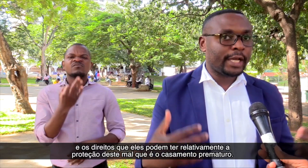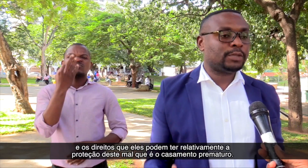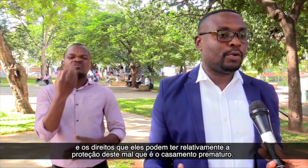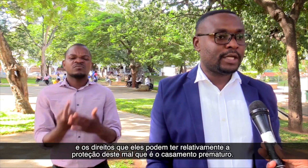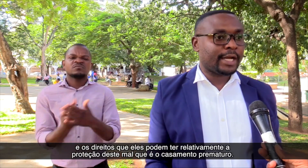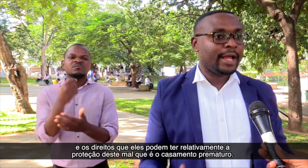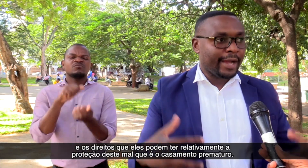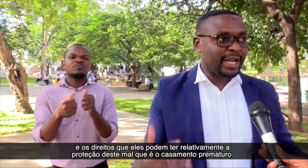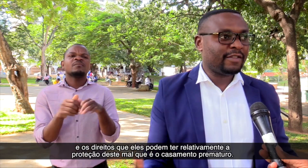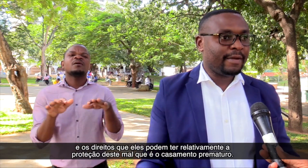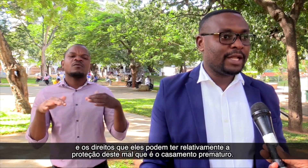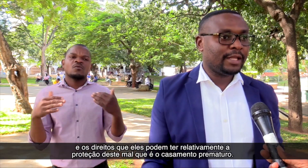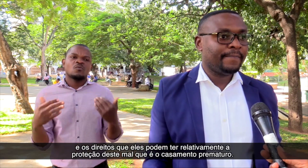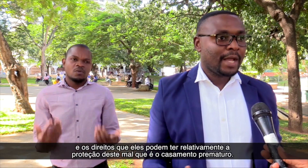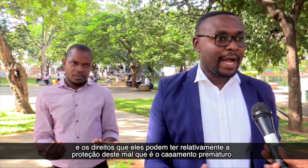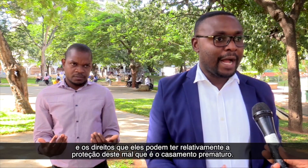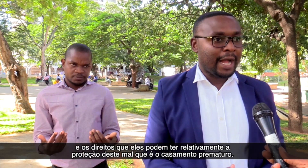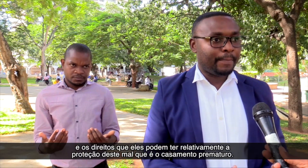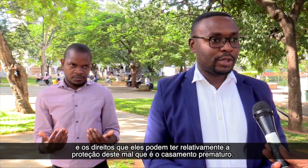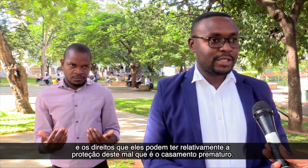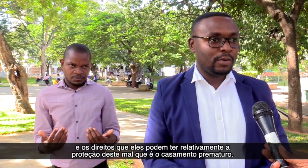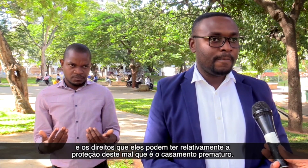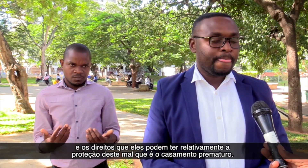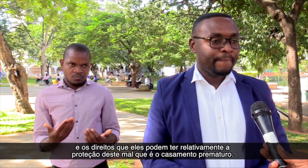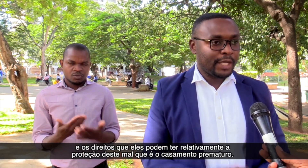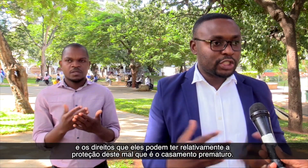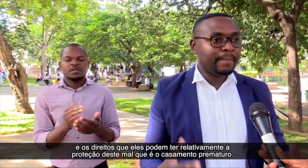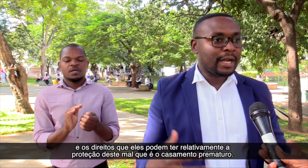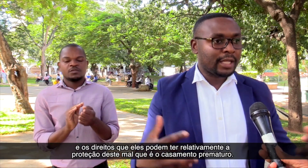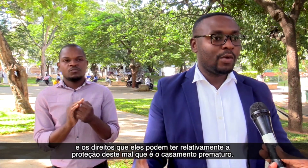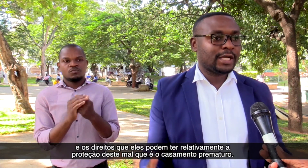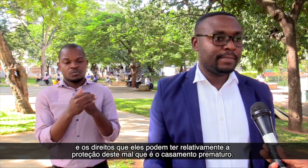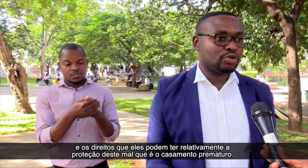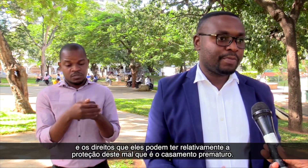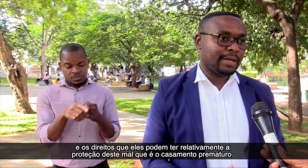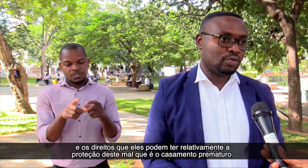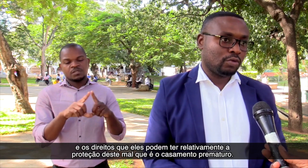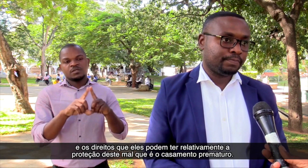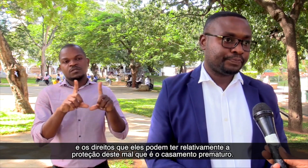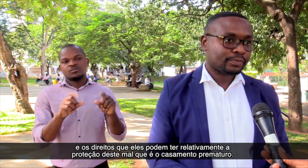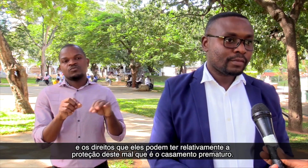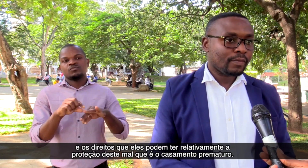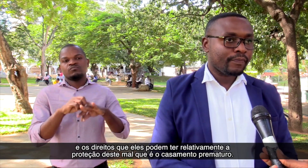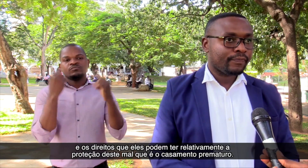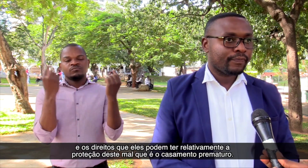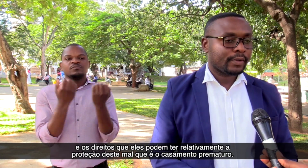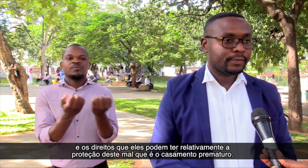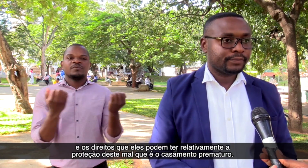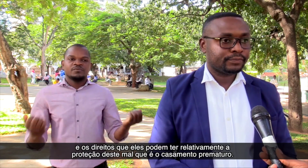direitos que eles podem ter relativamente à proteção deste mal que é o casamento prematuro.